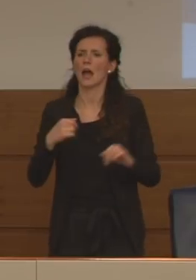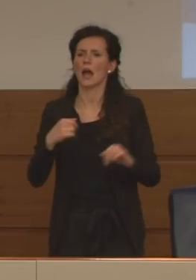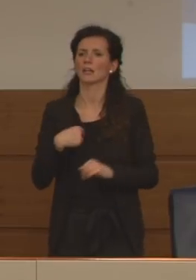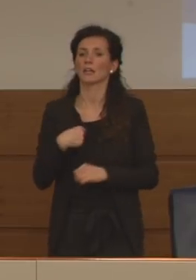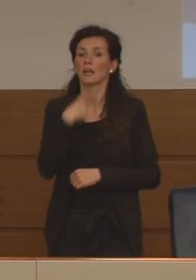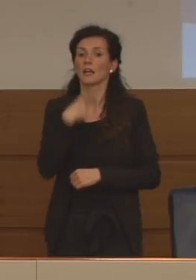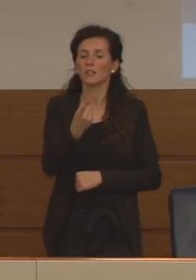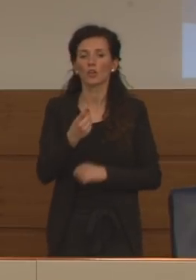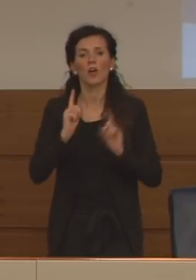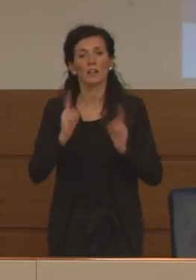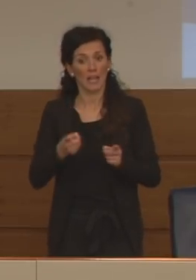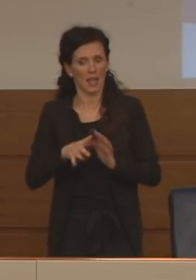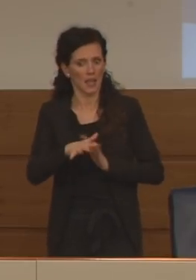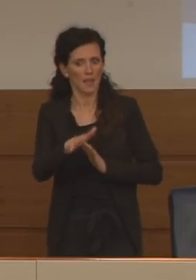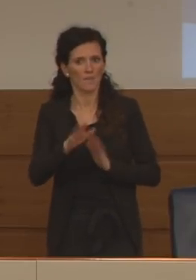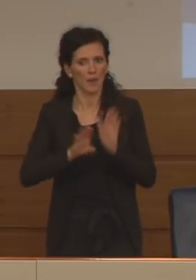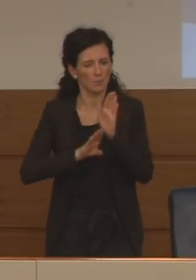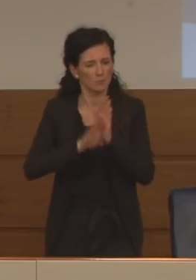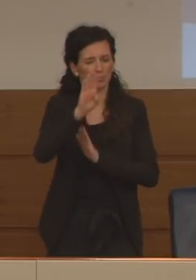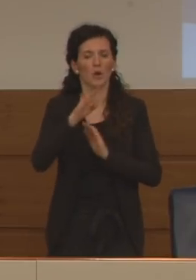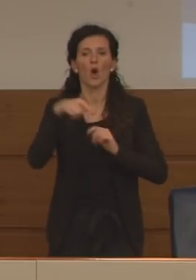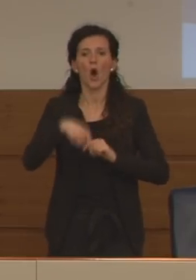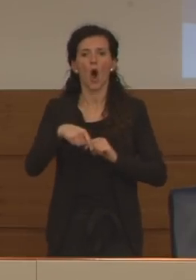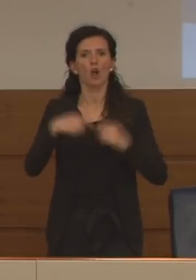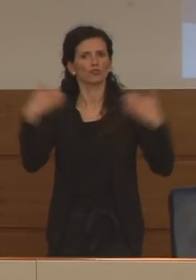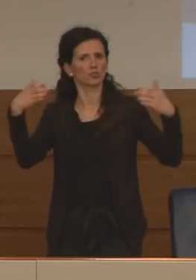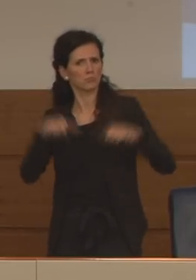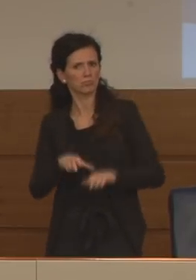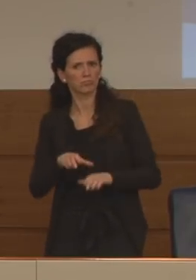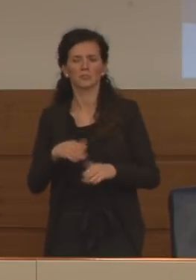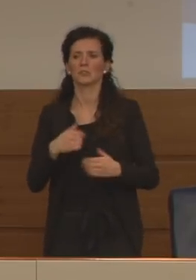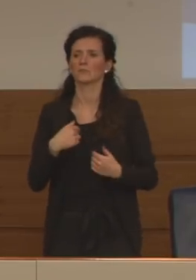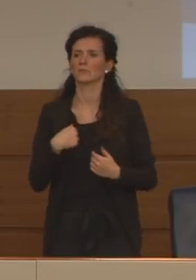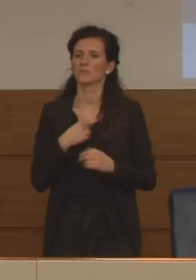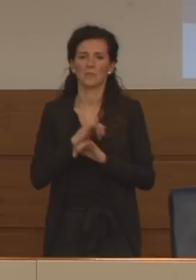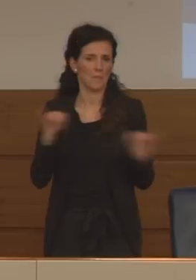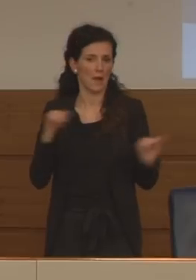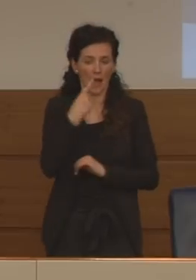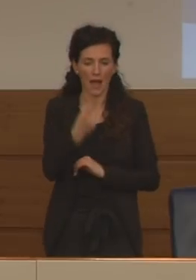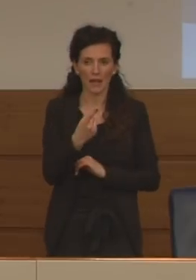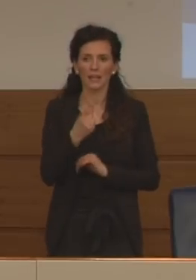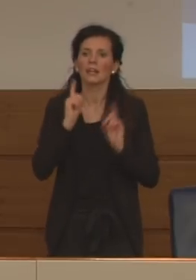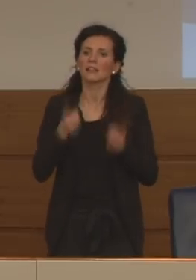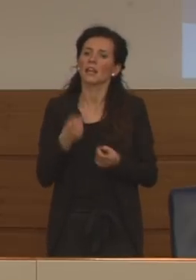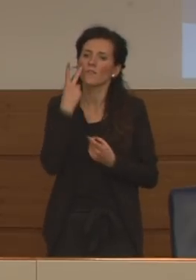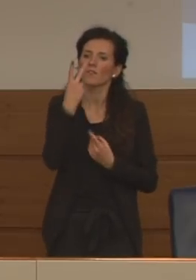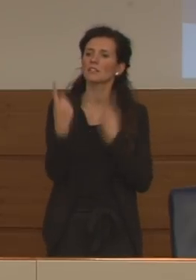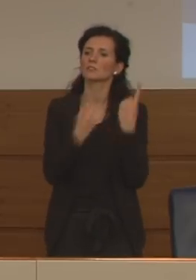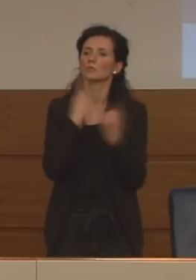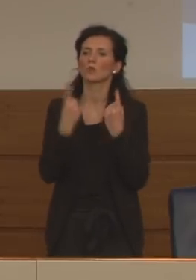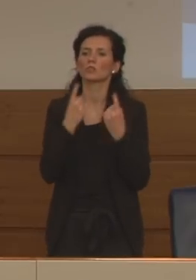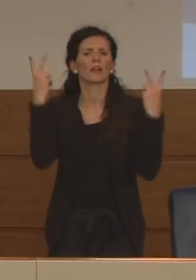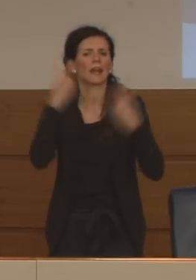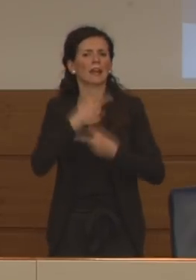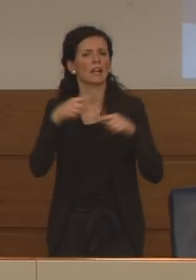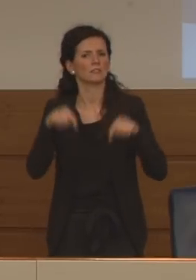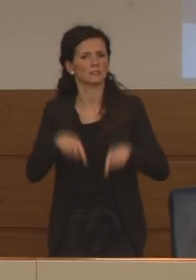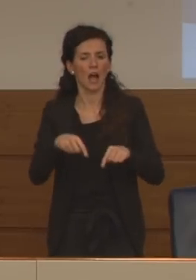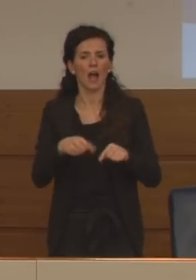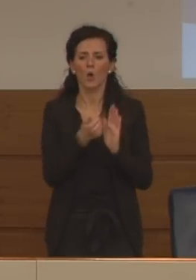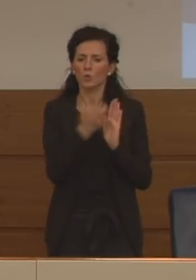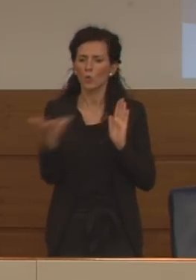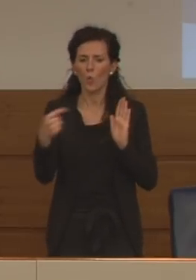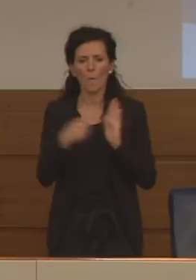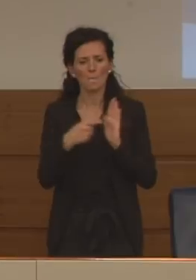c'è stato un calo oggi cosa ne dice non siamo in grado bisogna guardare i trend bisogna guardare la realtà bisognerà lavorare con dati solidi